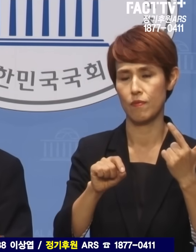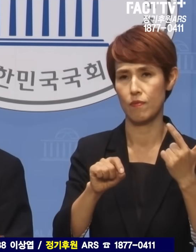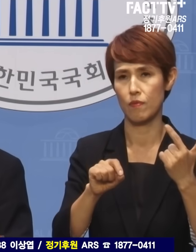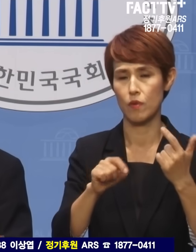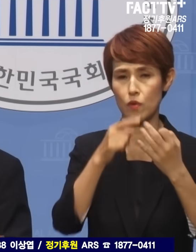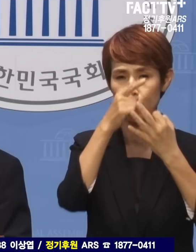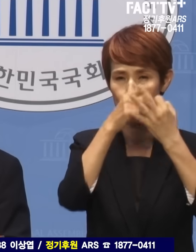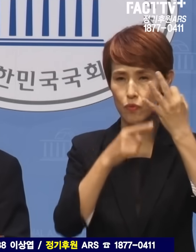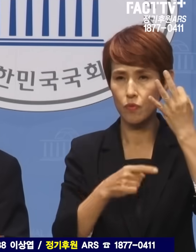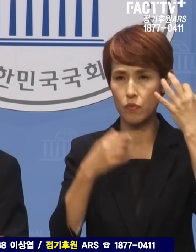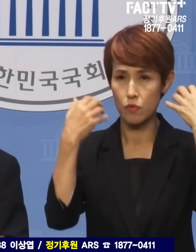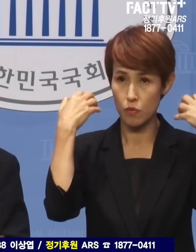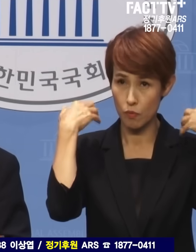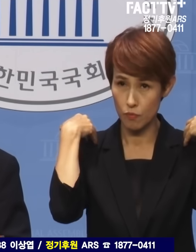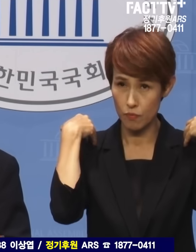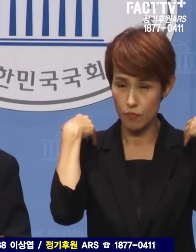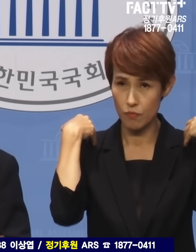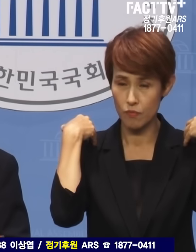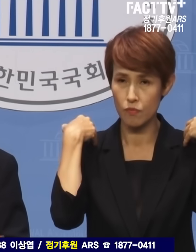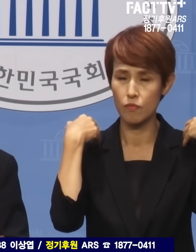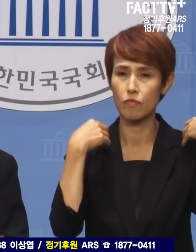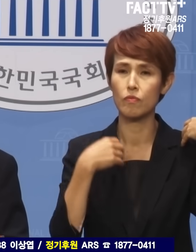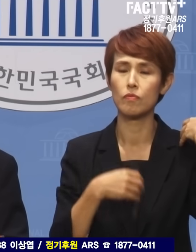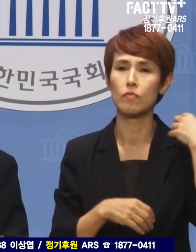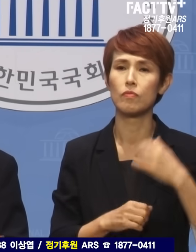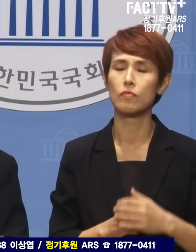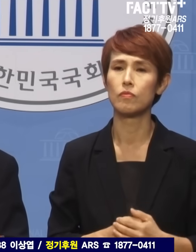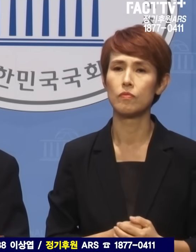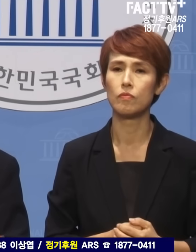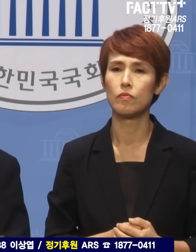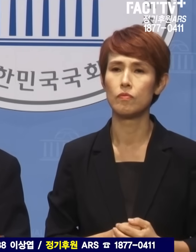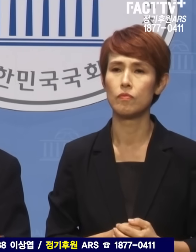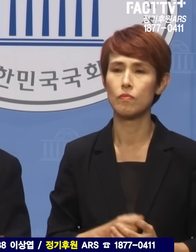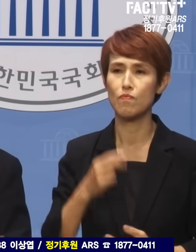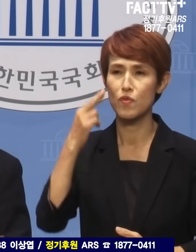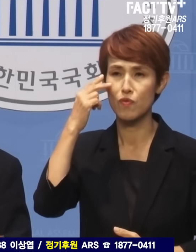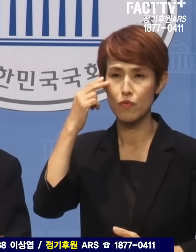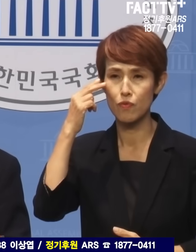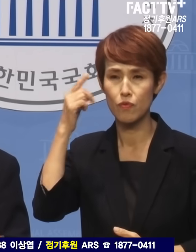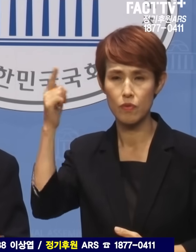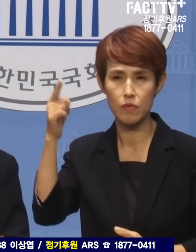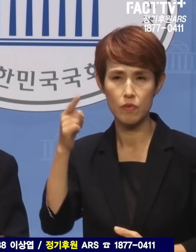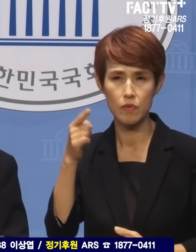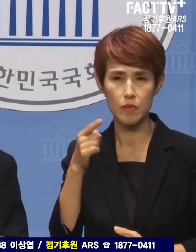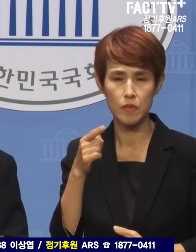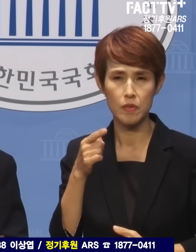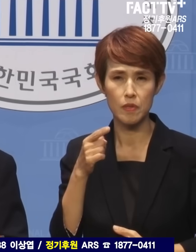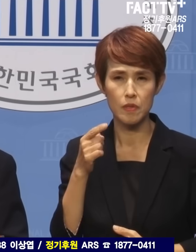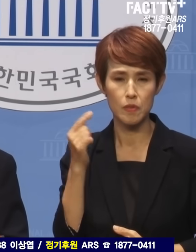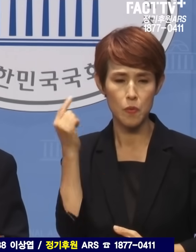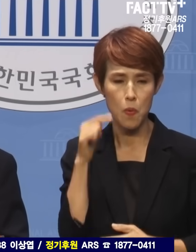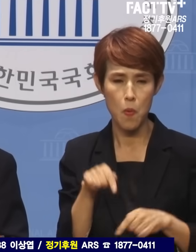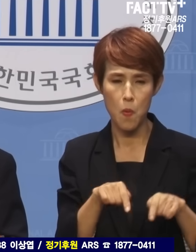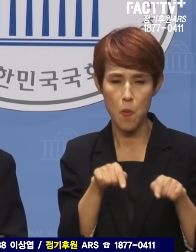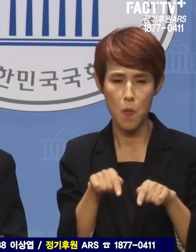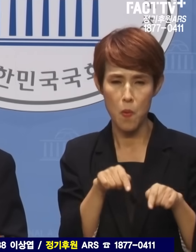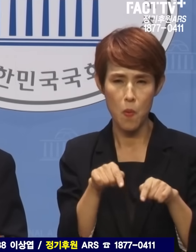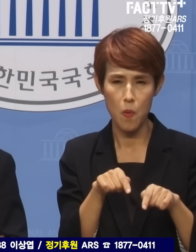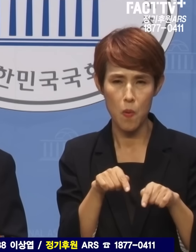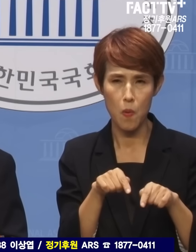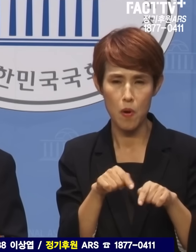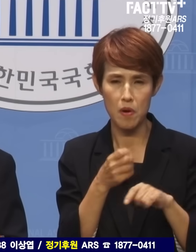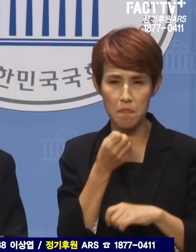윤석열 정부 대통령실에 대한 미국 정부의 도청 감청 의혹이 폭로된